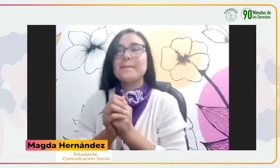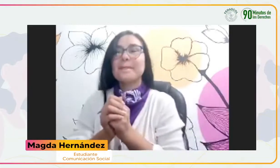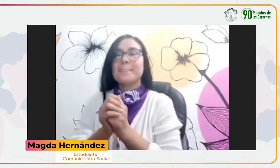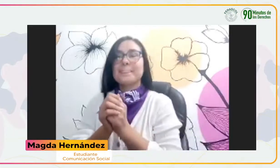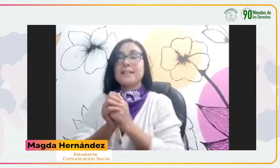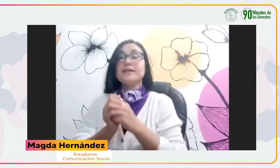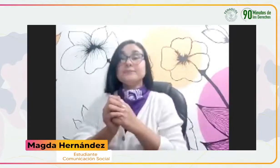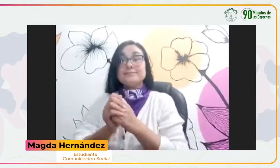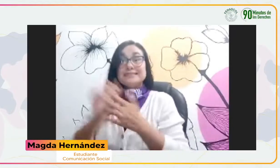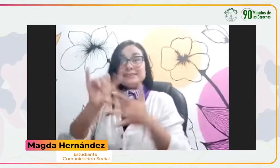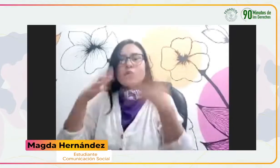Perfecto.